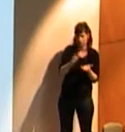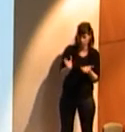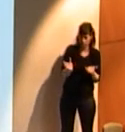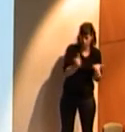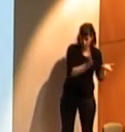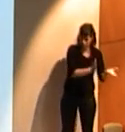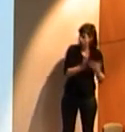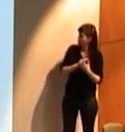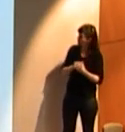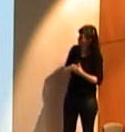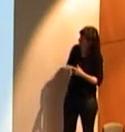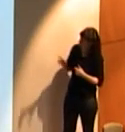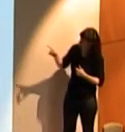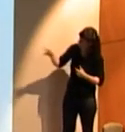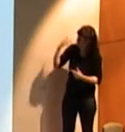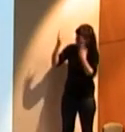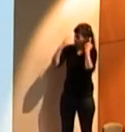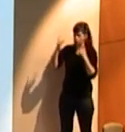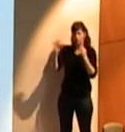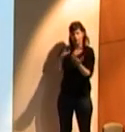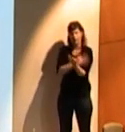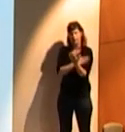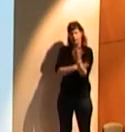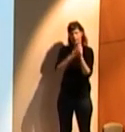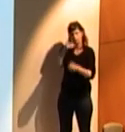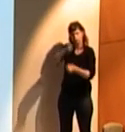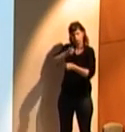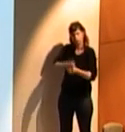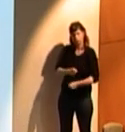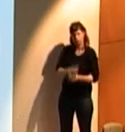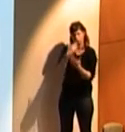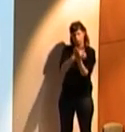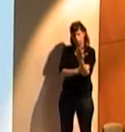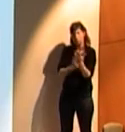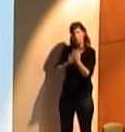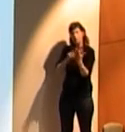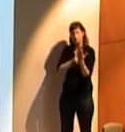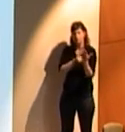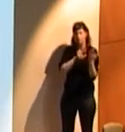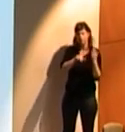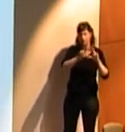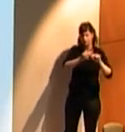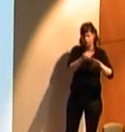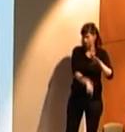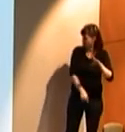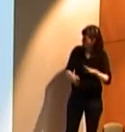travaillé sur le cahier des charges, mais on va vous expliciter un peu plus en détail après le cahier des charges. Et là, on est sur la phase construction.